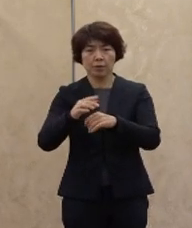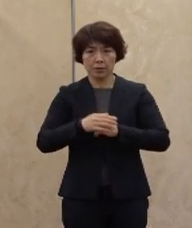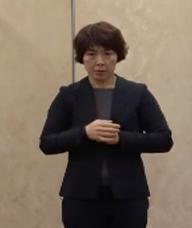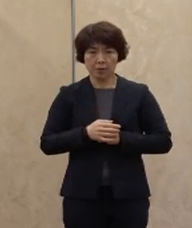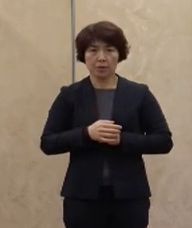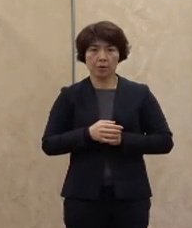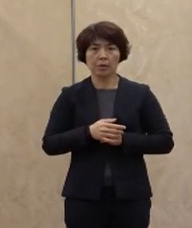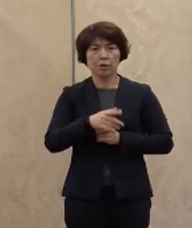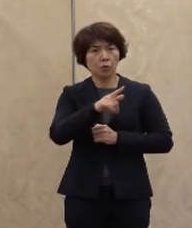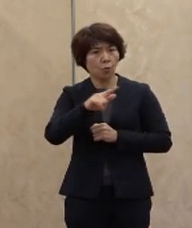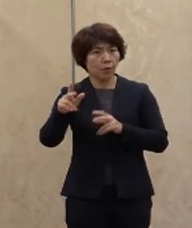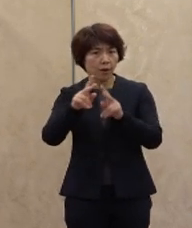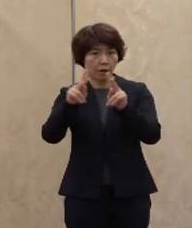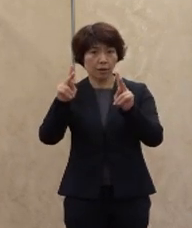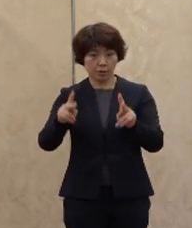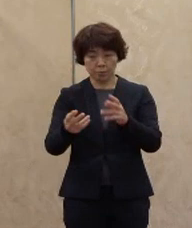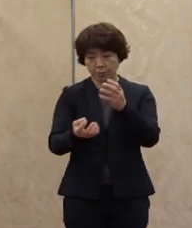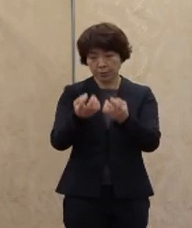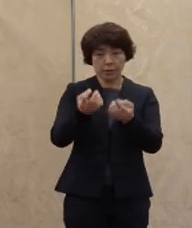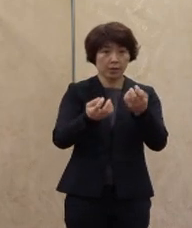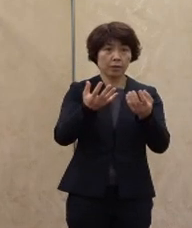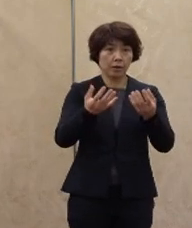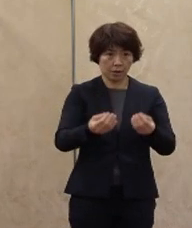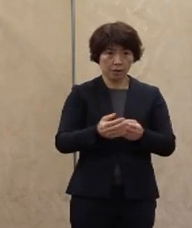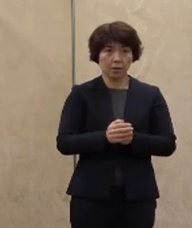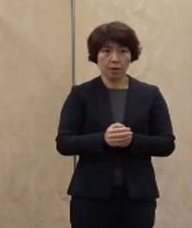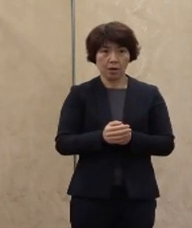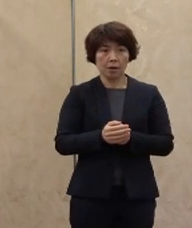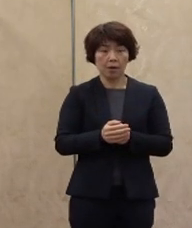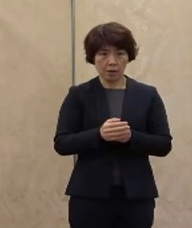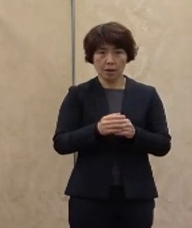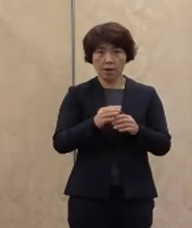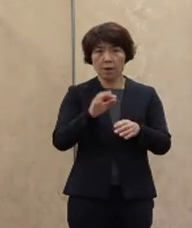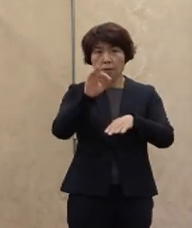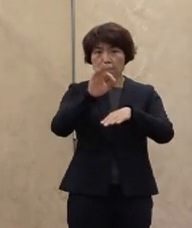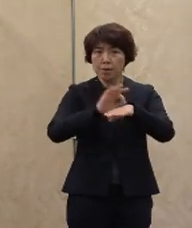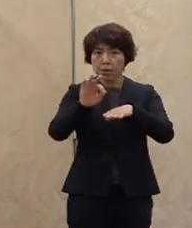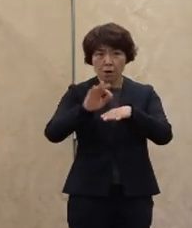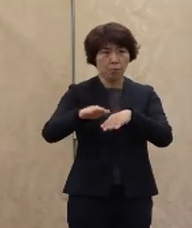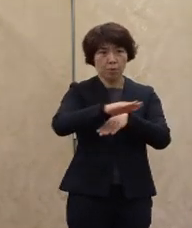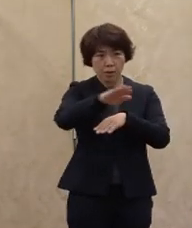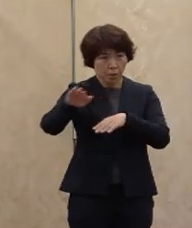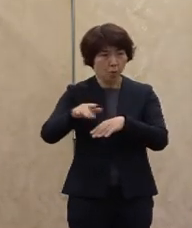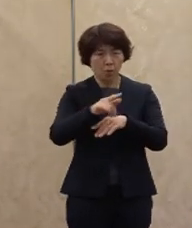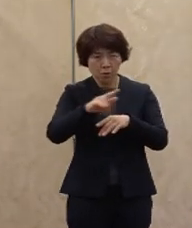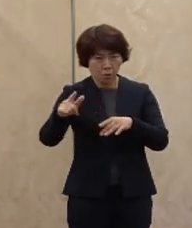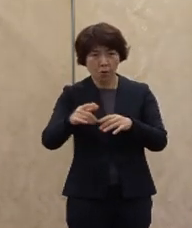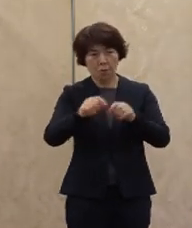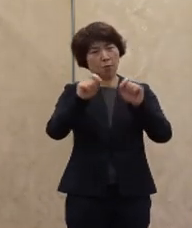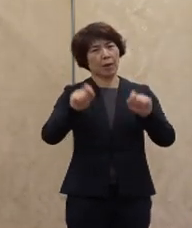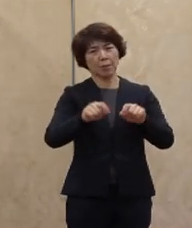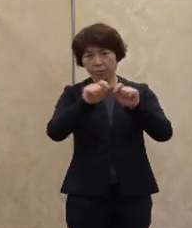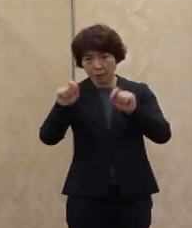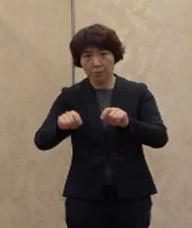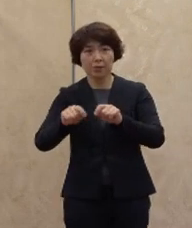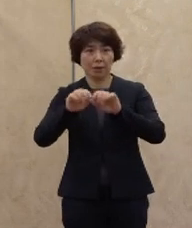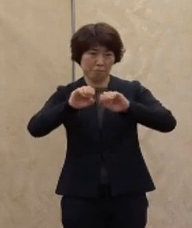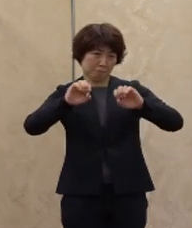でいろんな課題も出て、これはもうメディアの皆さんにも散々問題じゃないかってわーわーいろんな報道がされましたが、